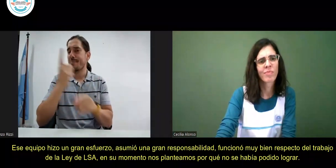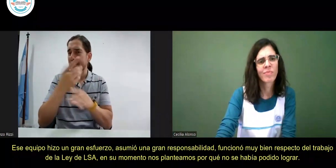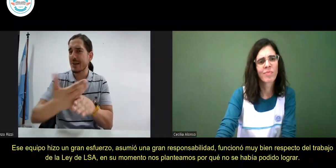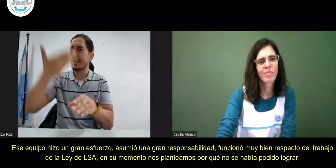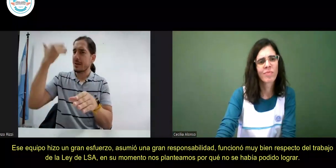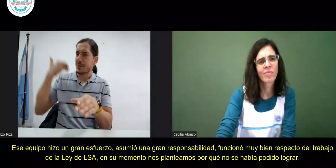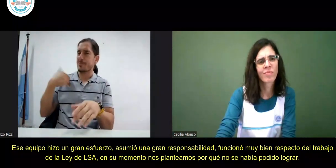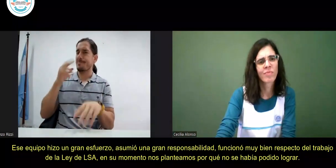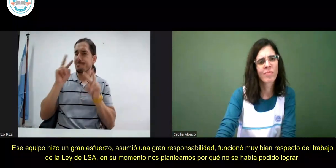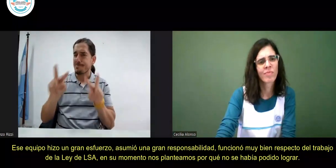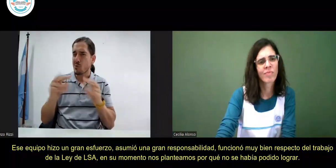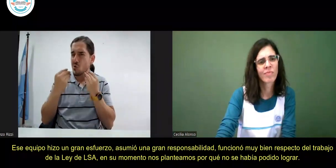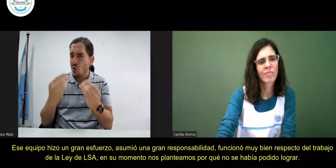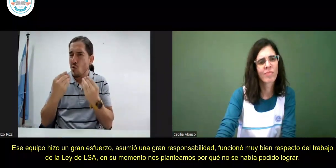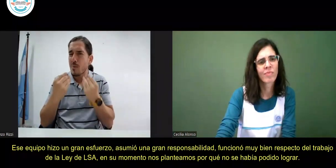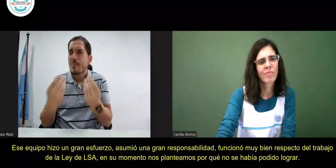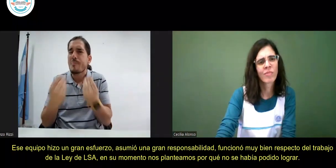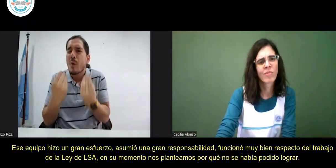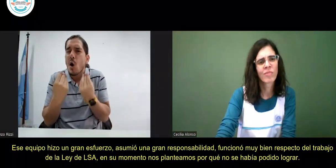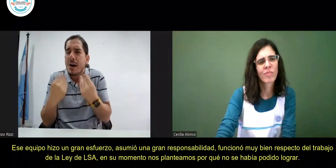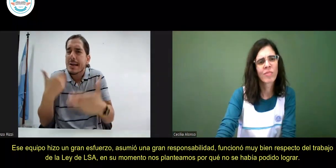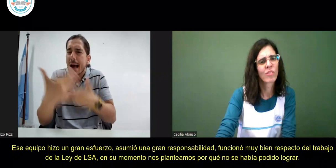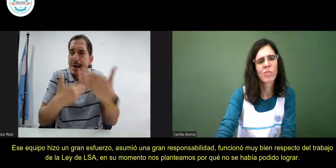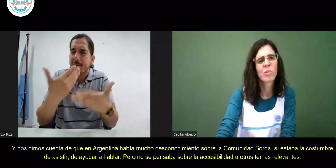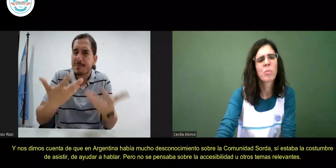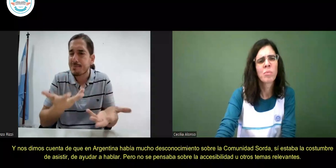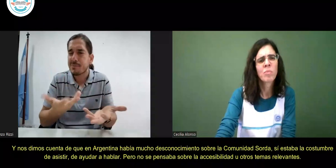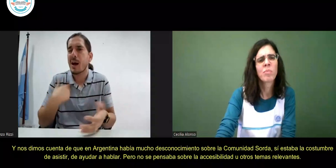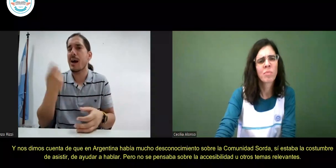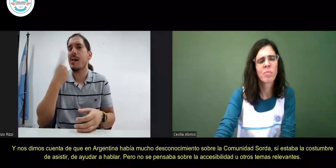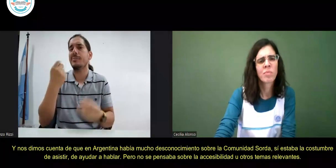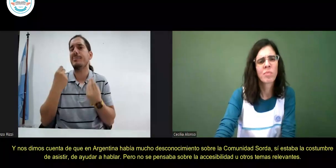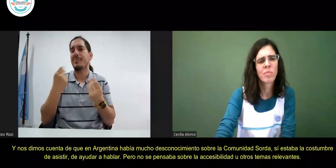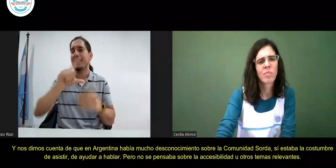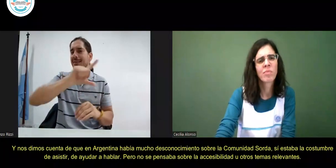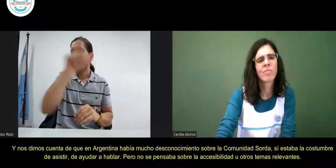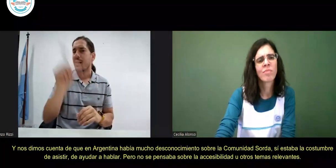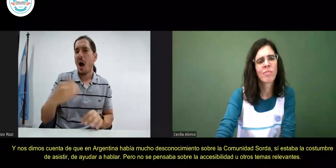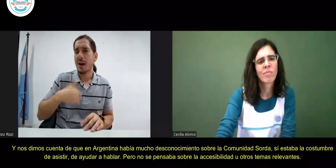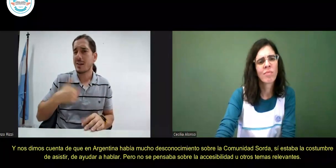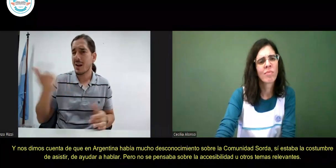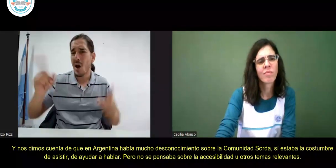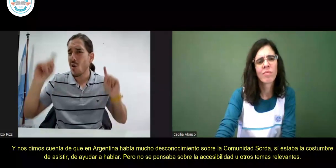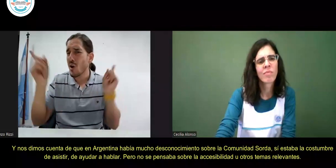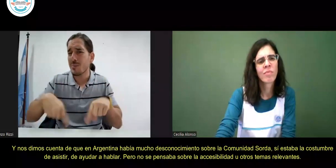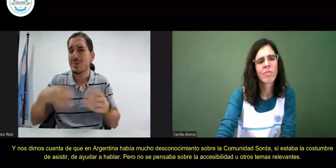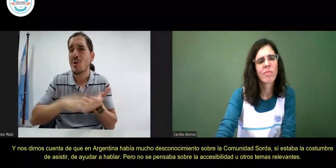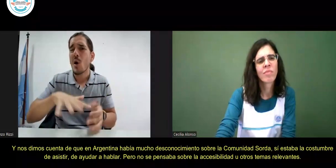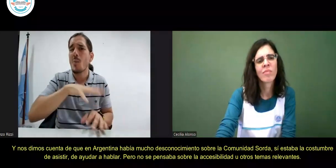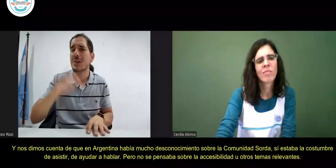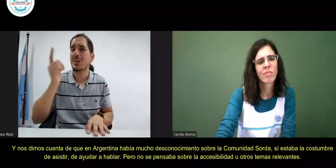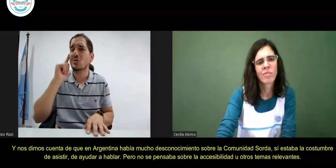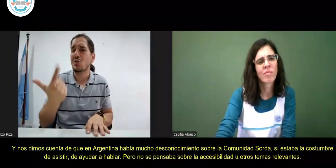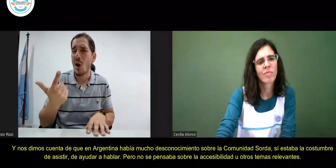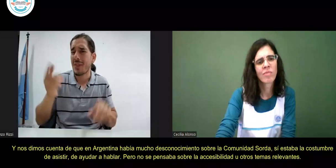Respecto del trabajo de la ley de LSA, en su momento nos planteamos por qué no se había podido lograr. Y nos dimos